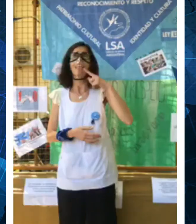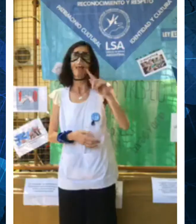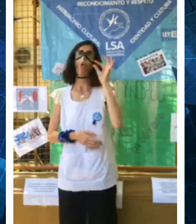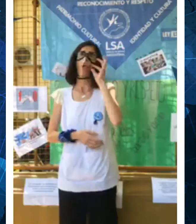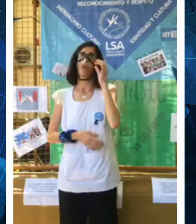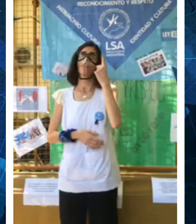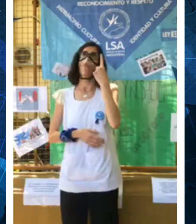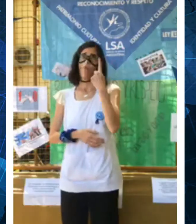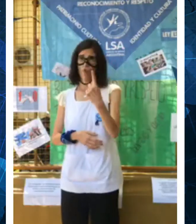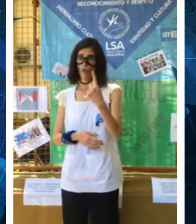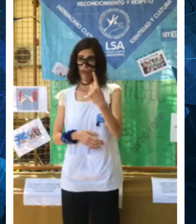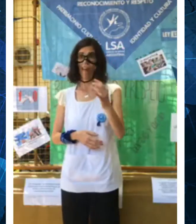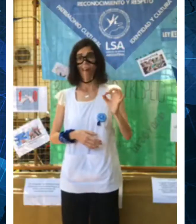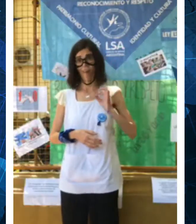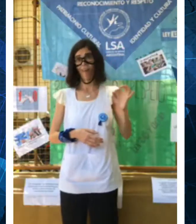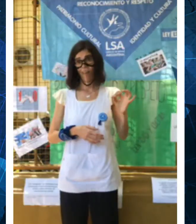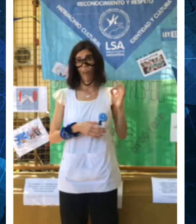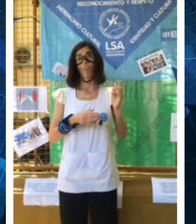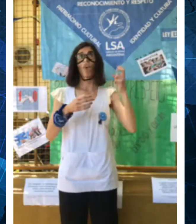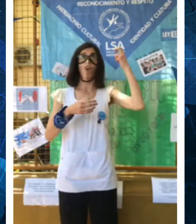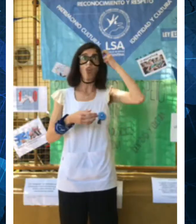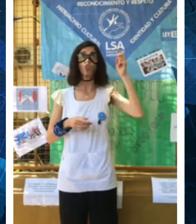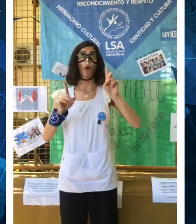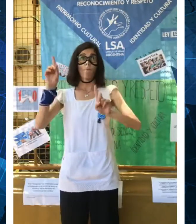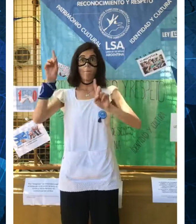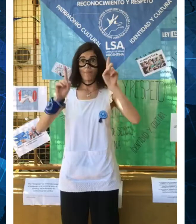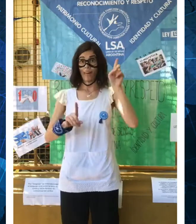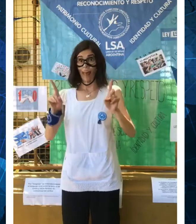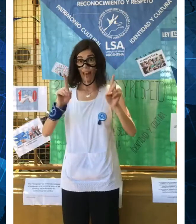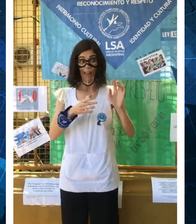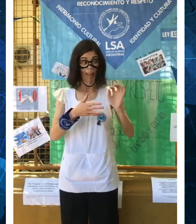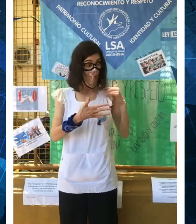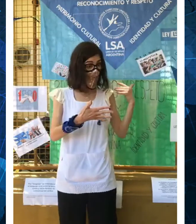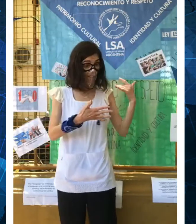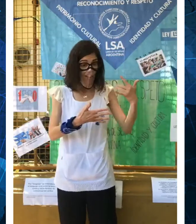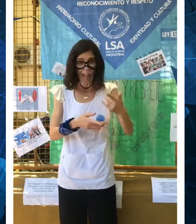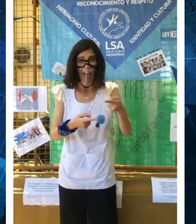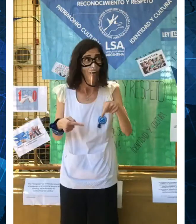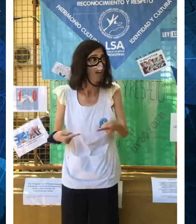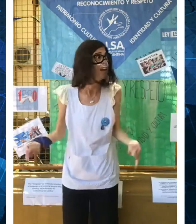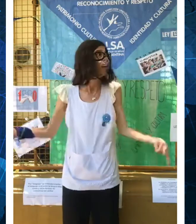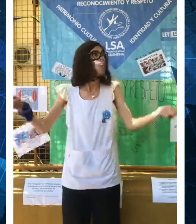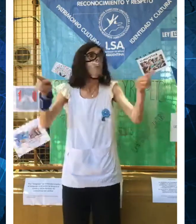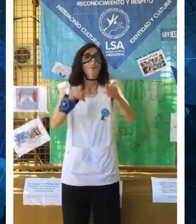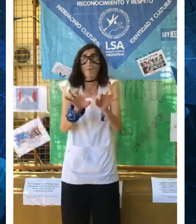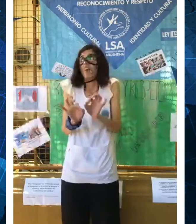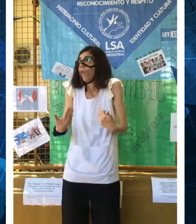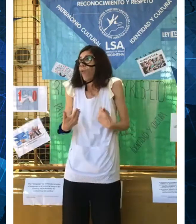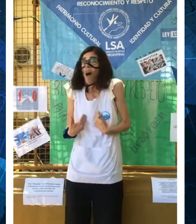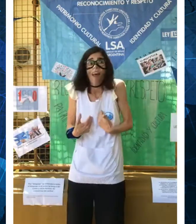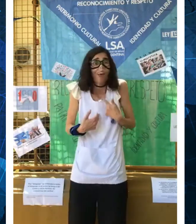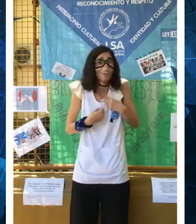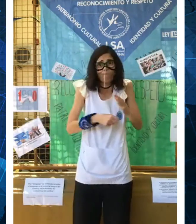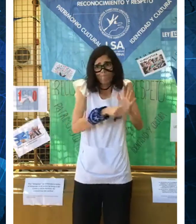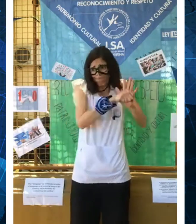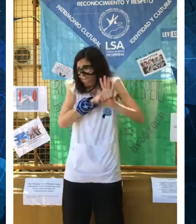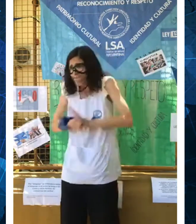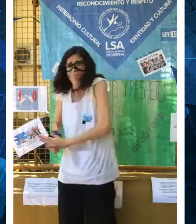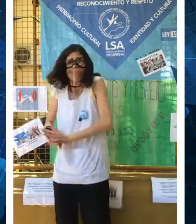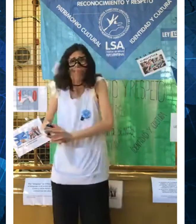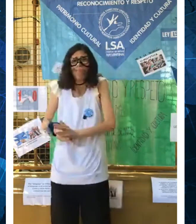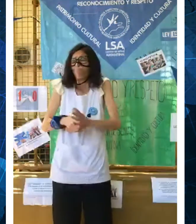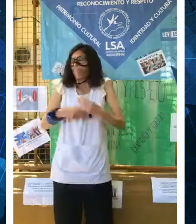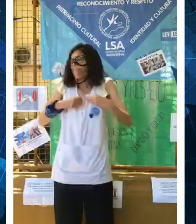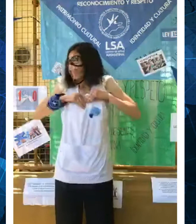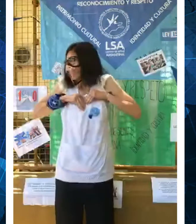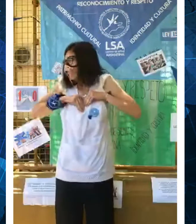Después de tantos años, ¿sí? De 141 años que han transcurrido desde el Congreso de Milán hasta el día de hoy, seguimos